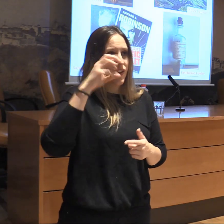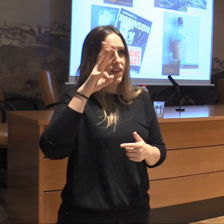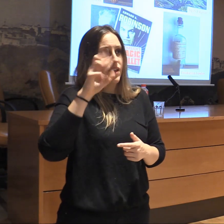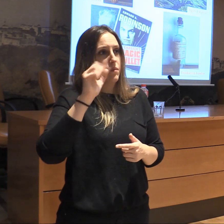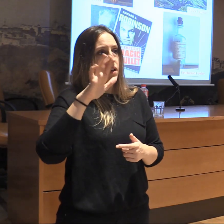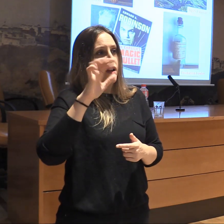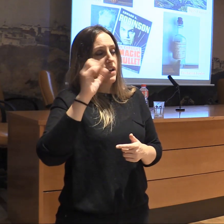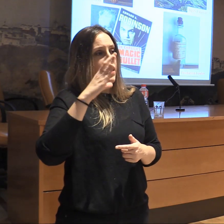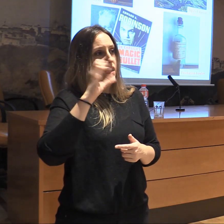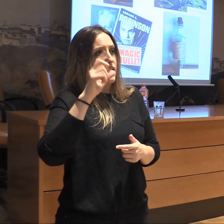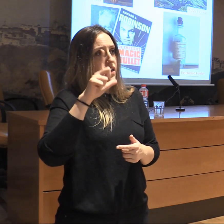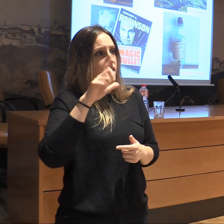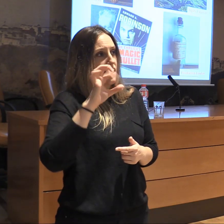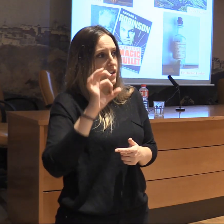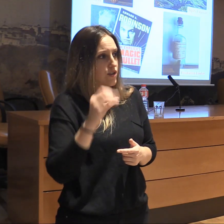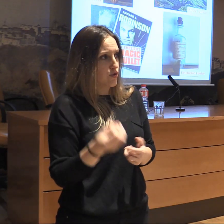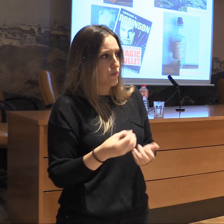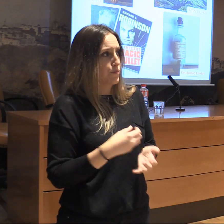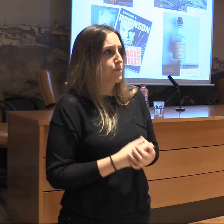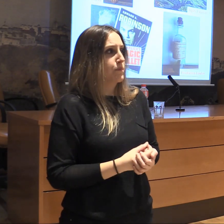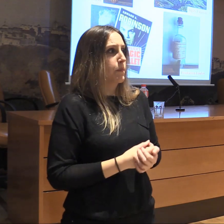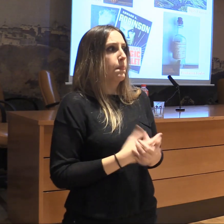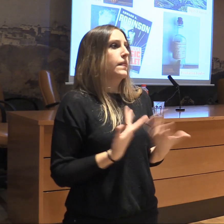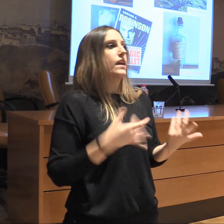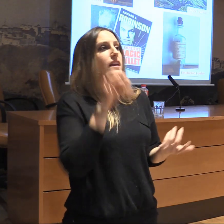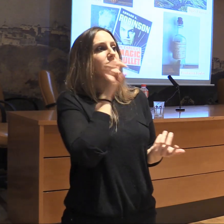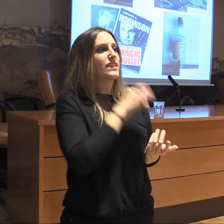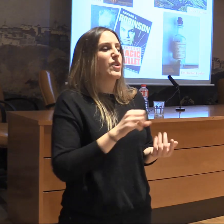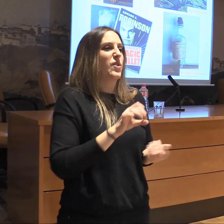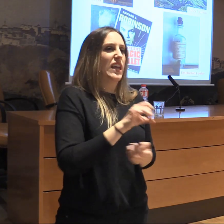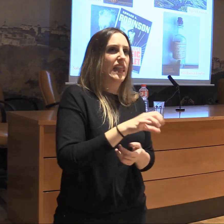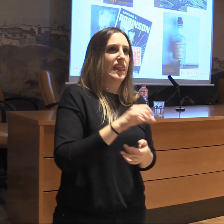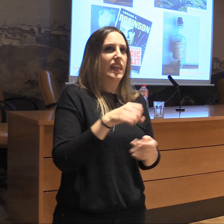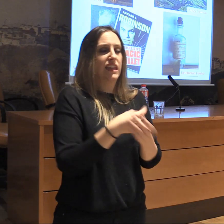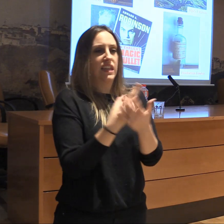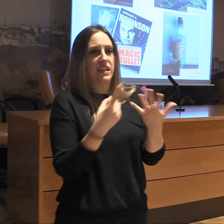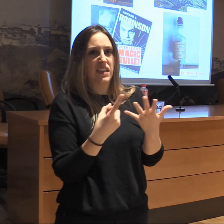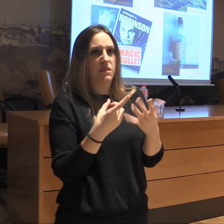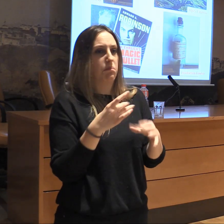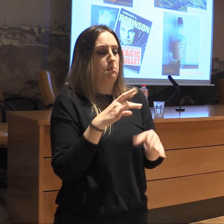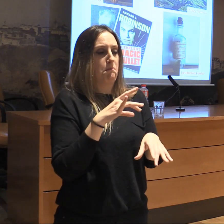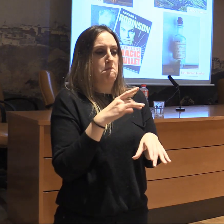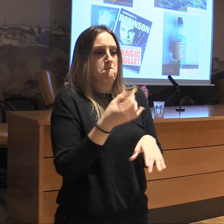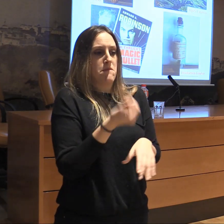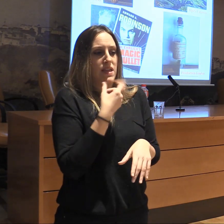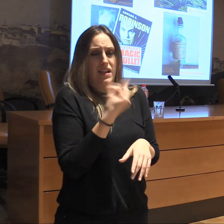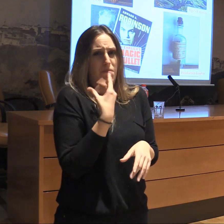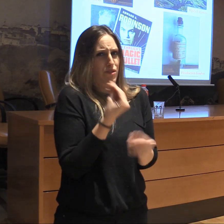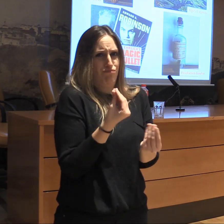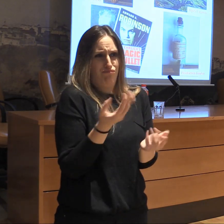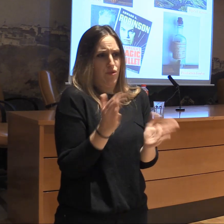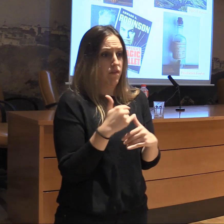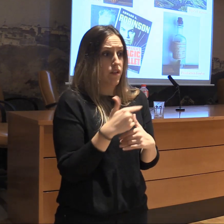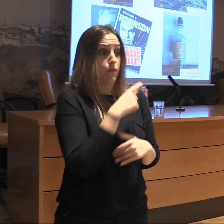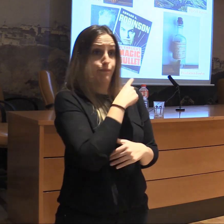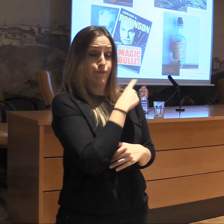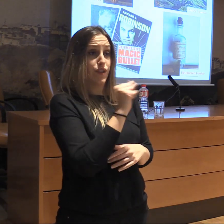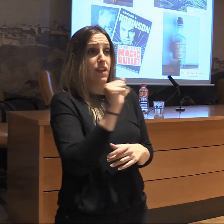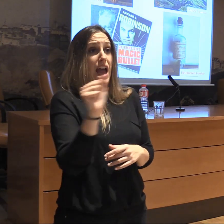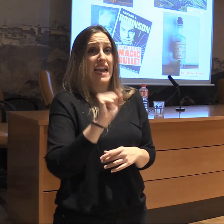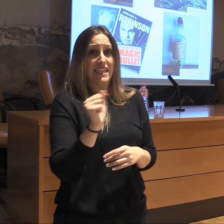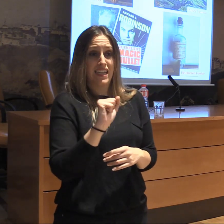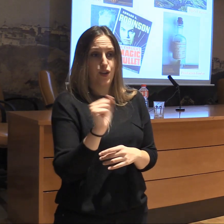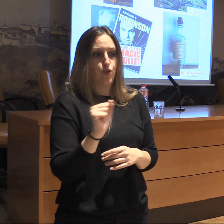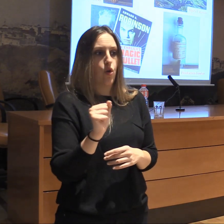empezó a usar los arsenicales en el siglo XV-XVI, apenas había medicamento, y el arsénico pues mataba algunos